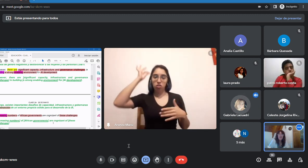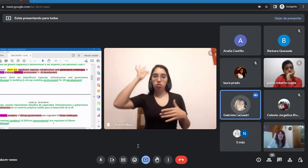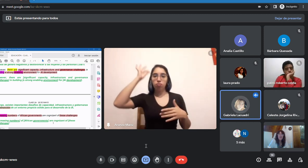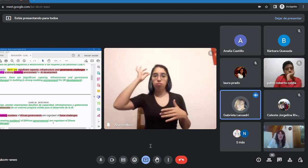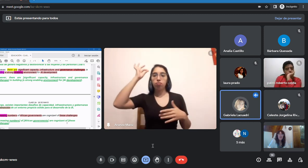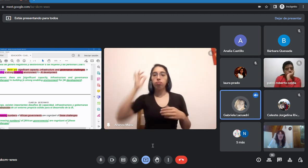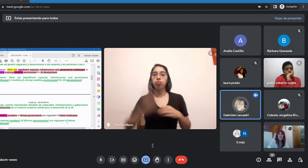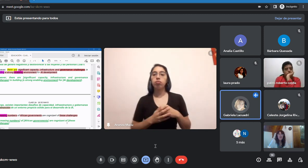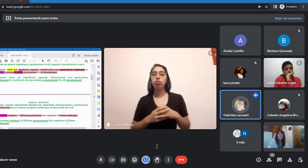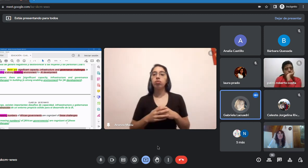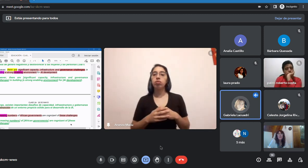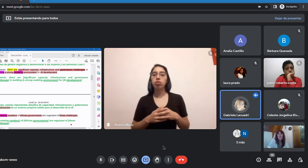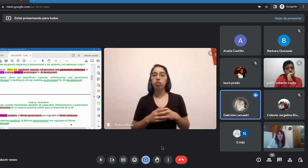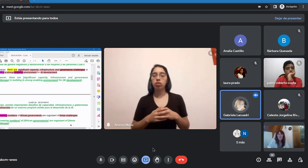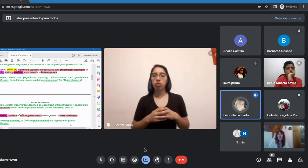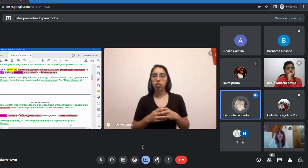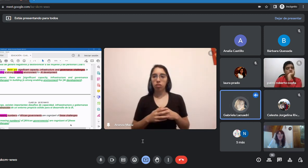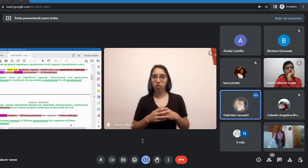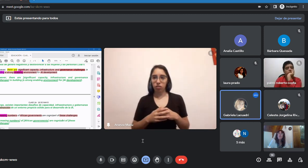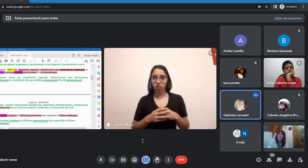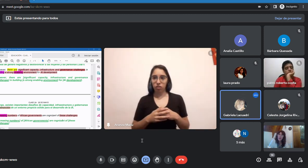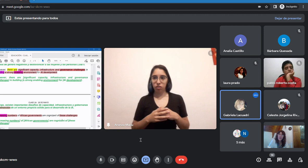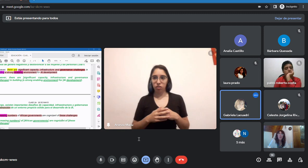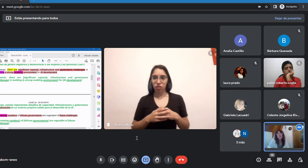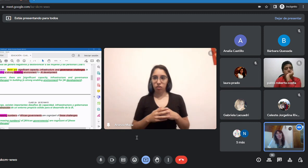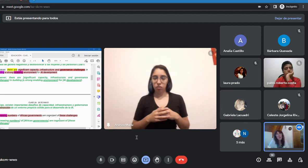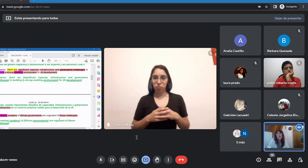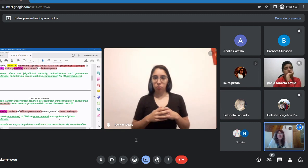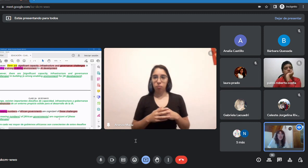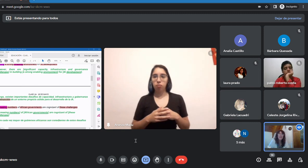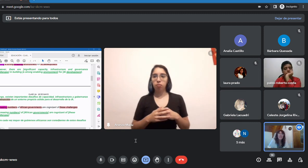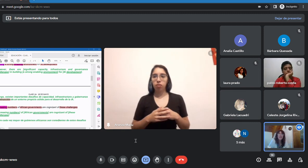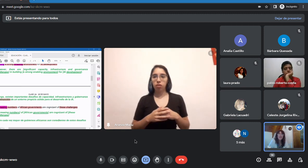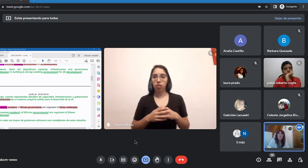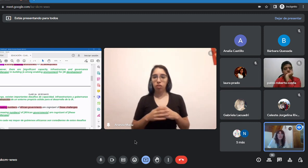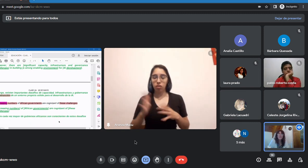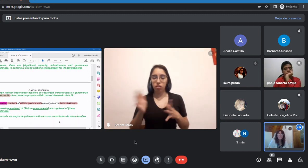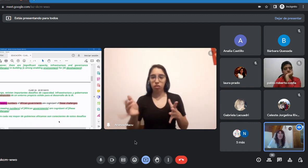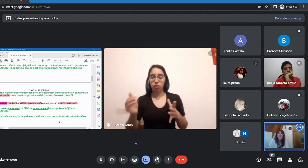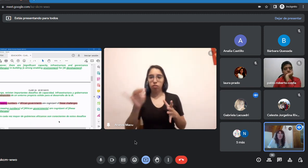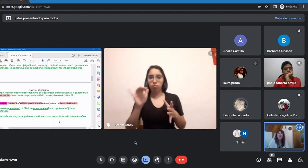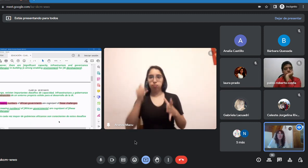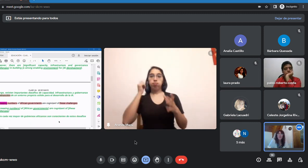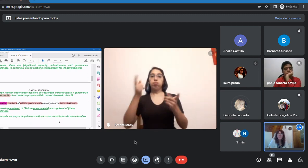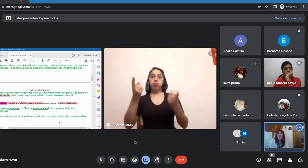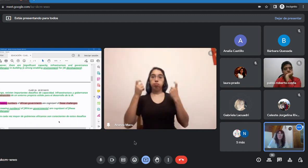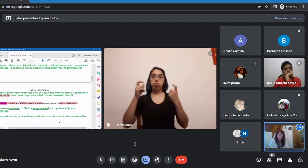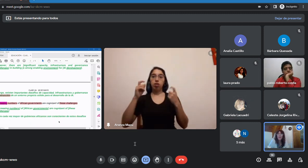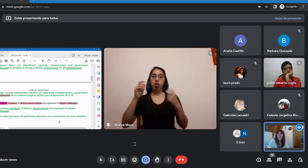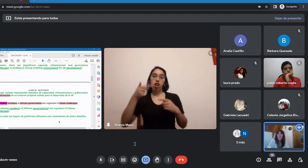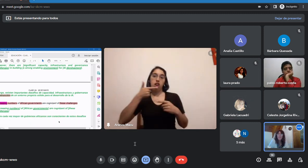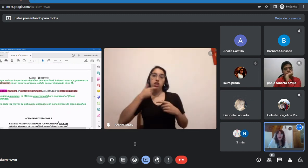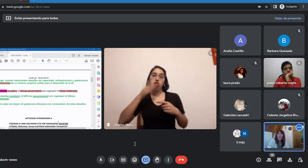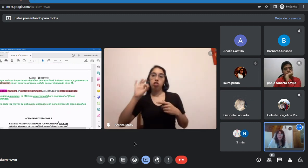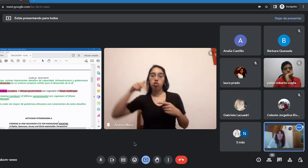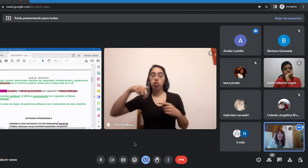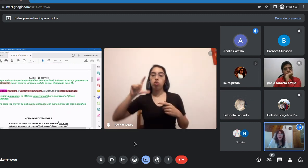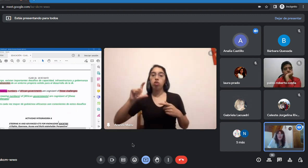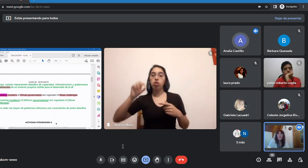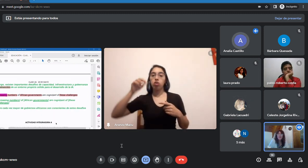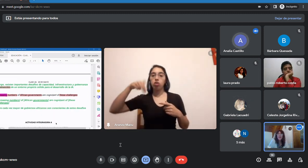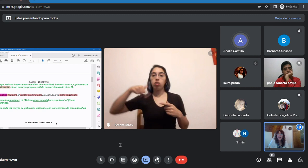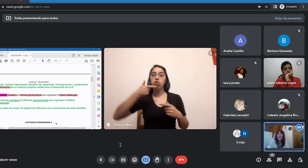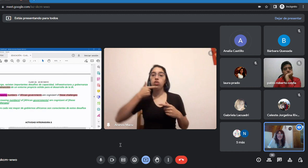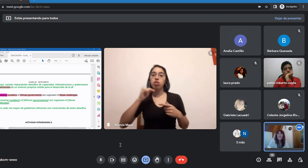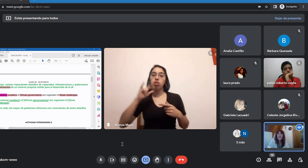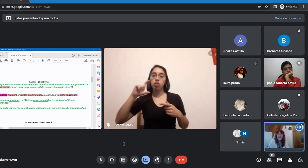tomando conciencia de estos desafíos. Bien, o son conscientes, ¿sí?, de estos desafíos. Muy bien. Bien,